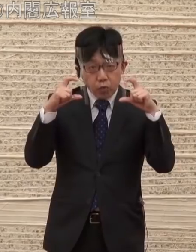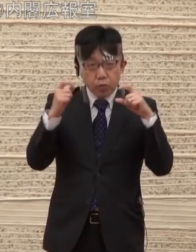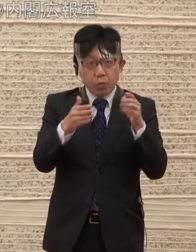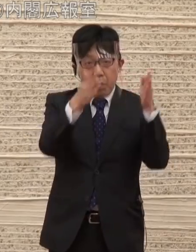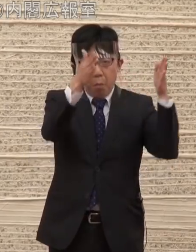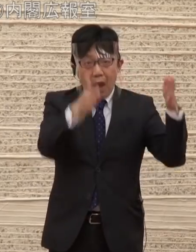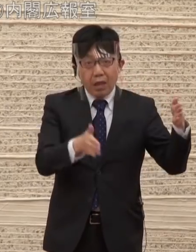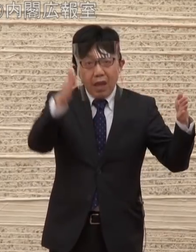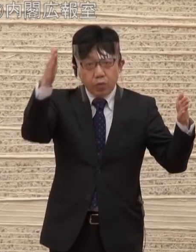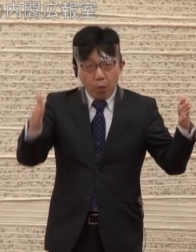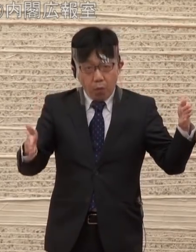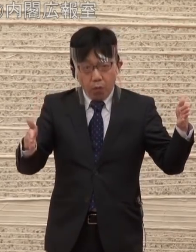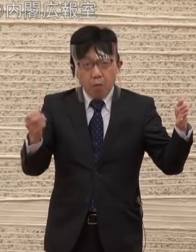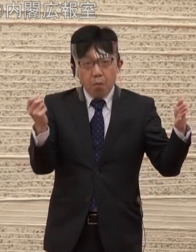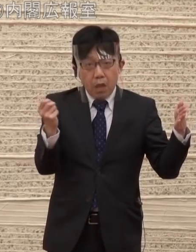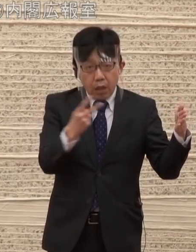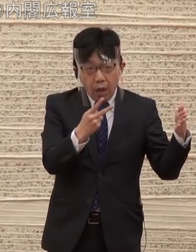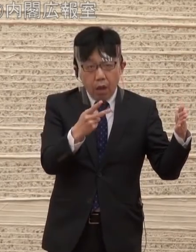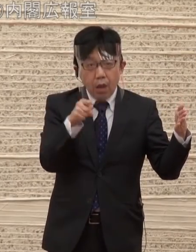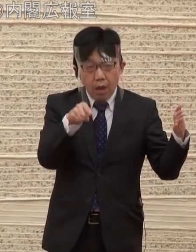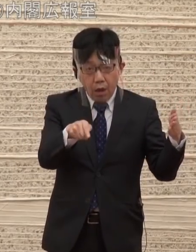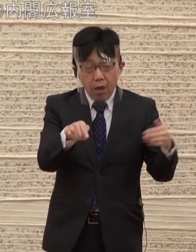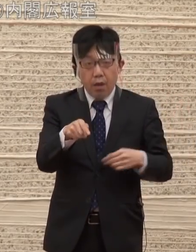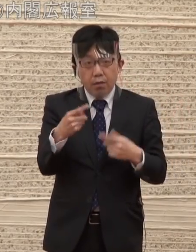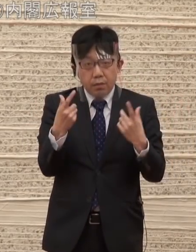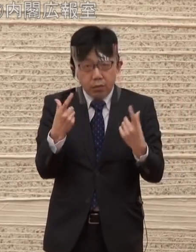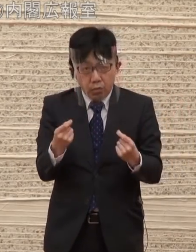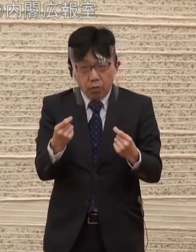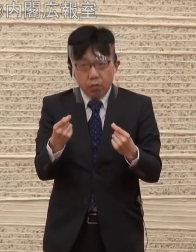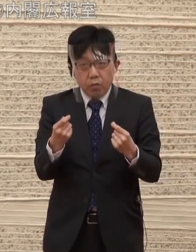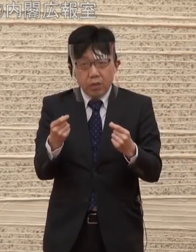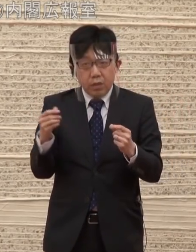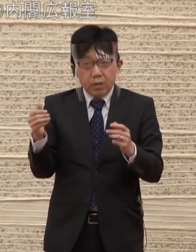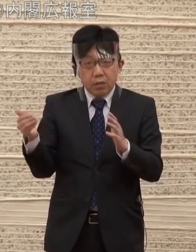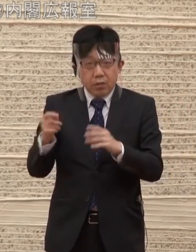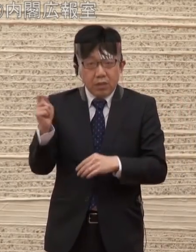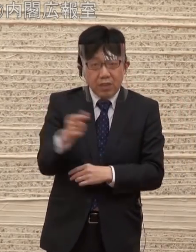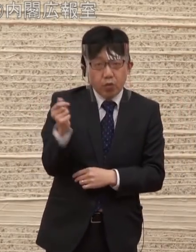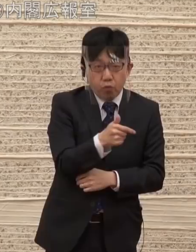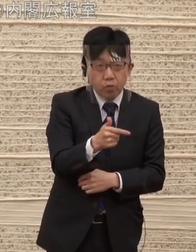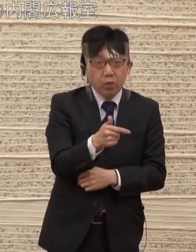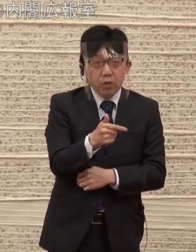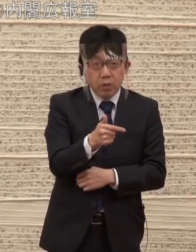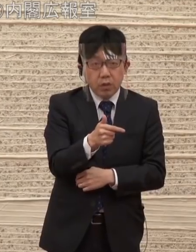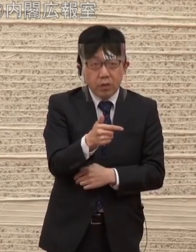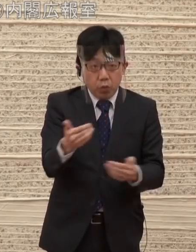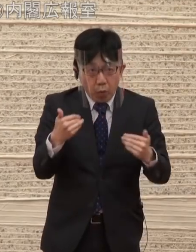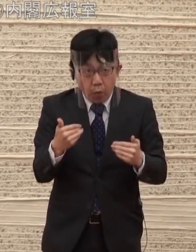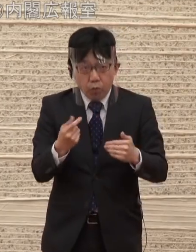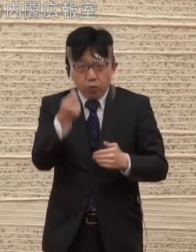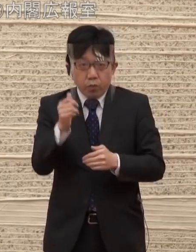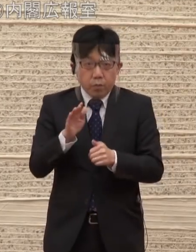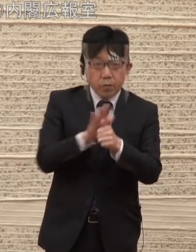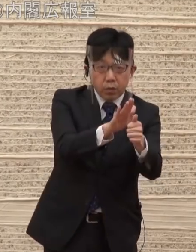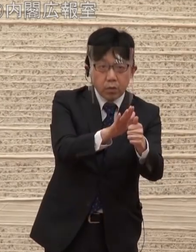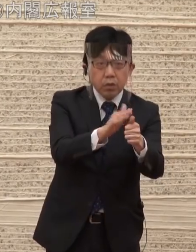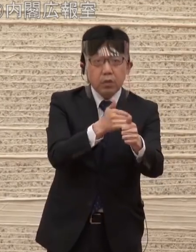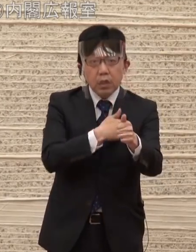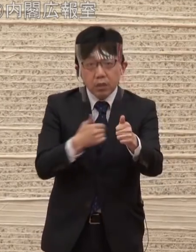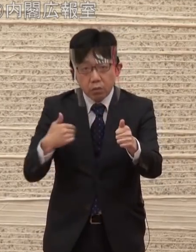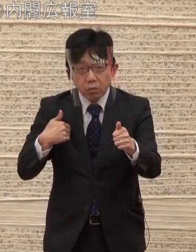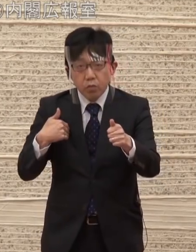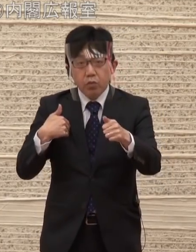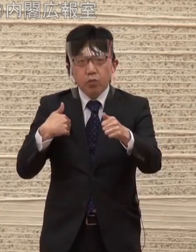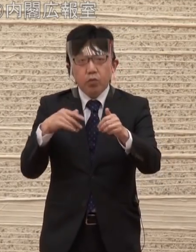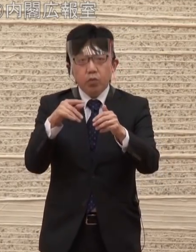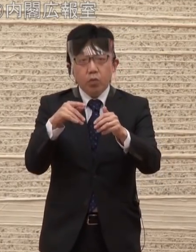はじめ必要な物資をプッシュ型でこれまで以上に迅速に支援して行くことができる